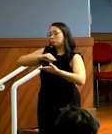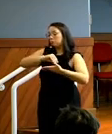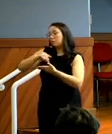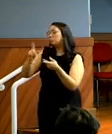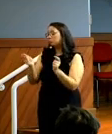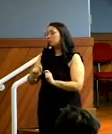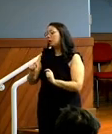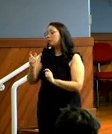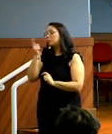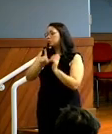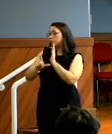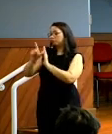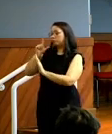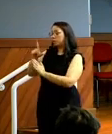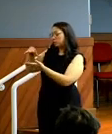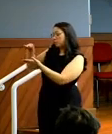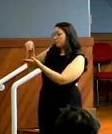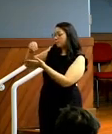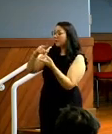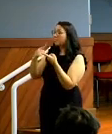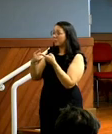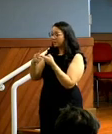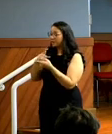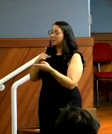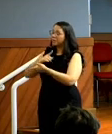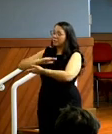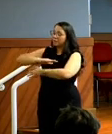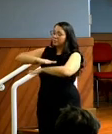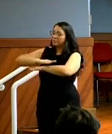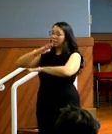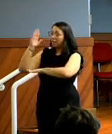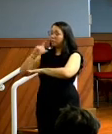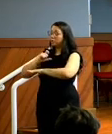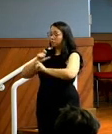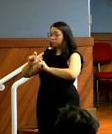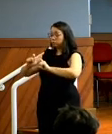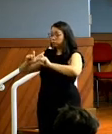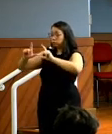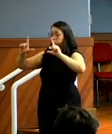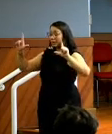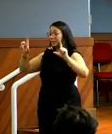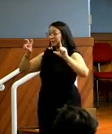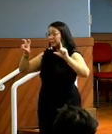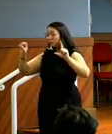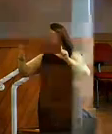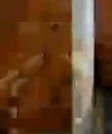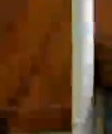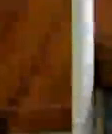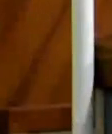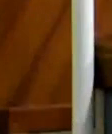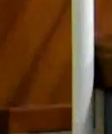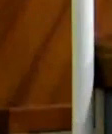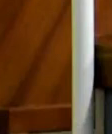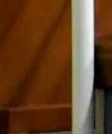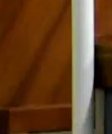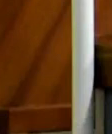consigo digitalizar ele antes. Porque, gente, um scanner demora, sei lá, em uma resolução muito grande, 5 segundos, 10 segundos, 1